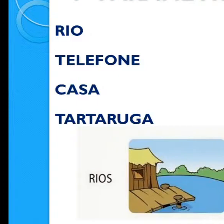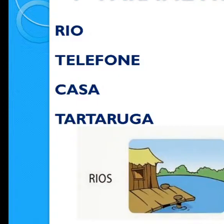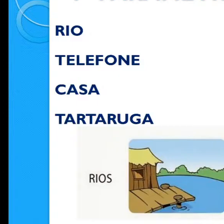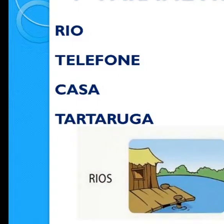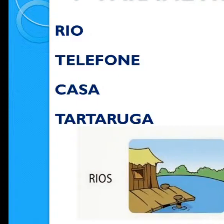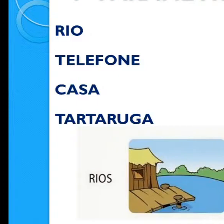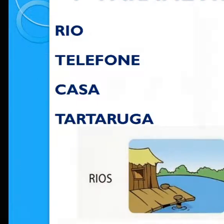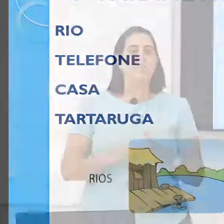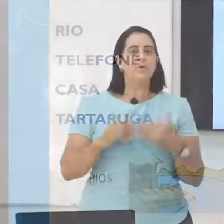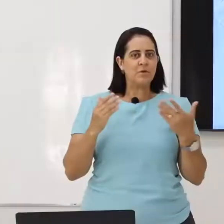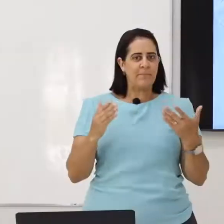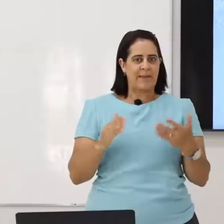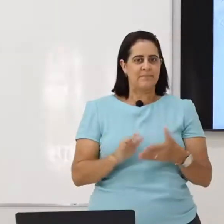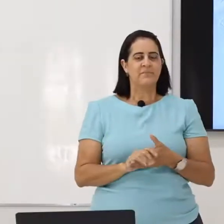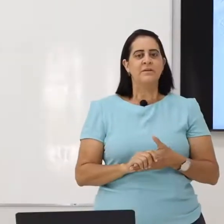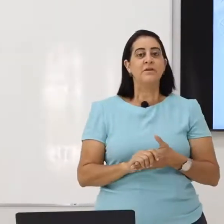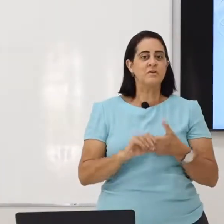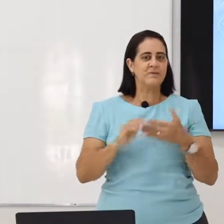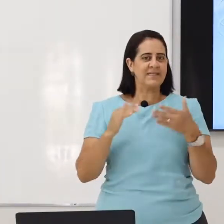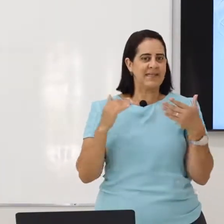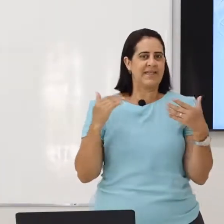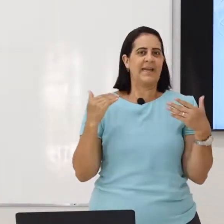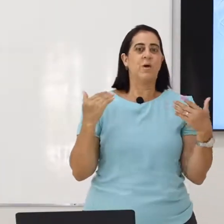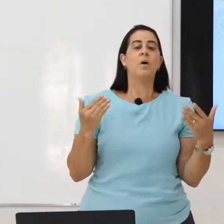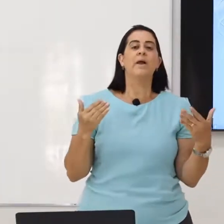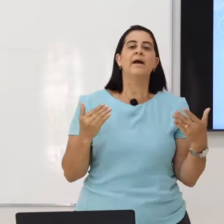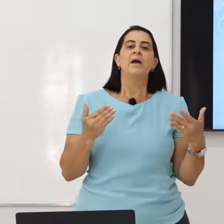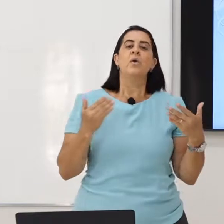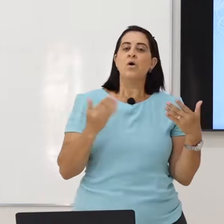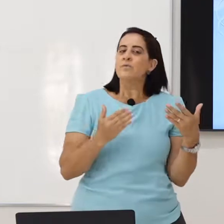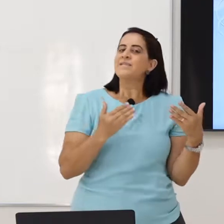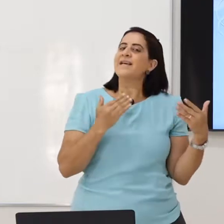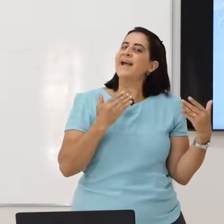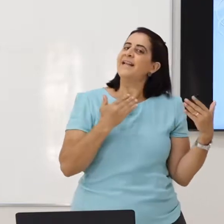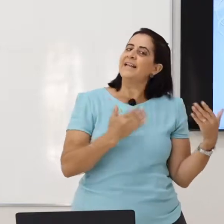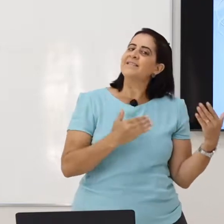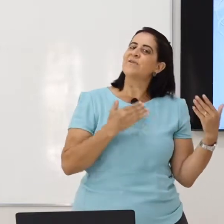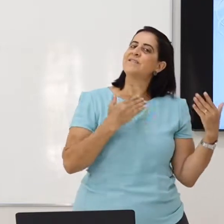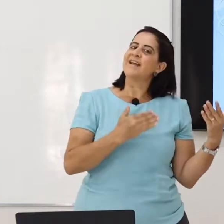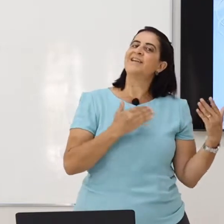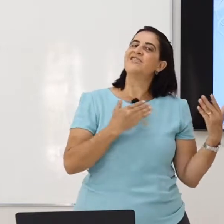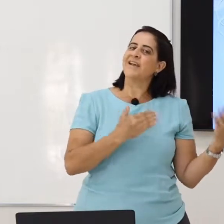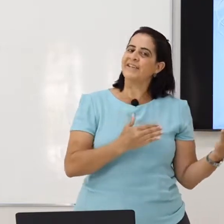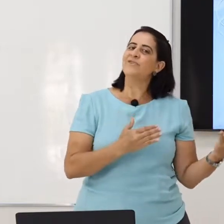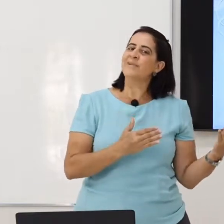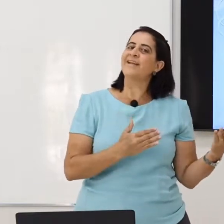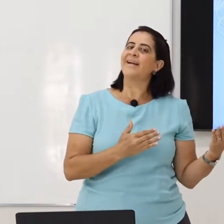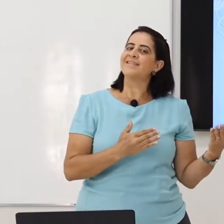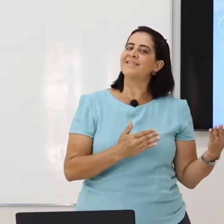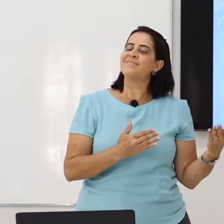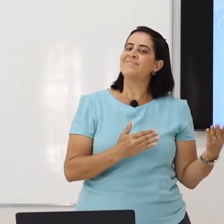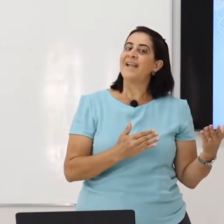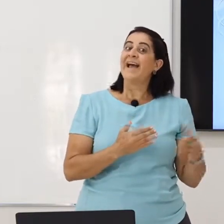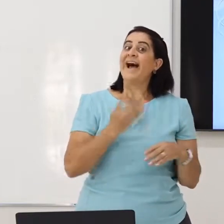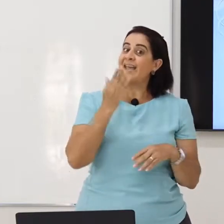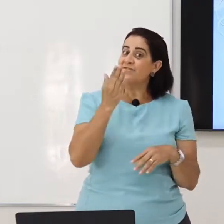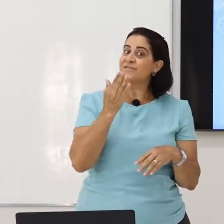tartaruga. Muito bem, nós vamos entender agora como se realizam os sinais de cada uma delas. Aí você